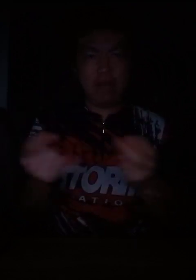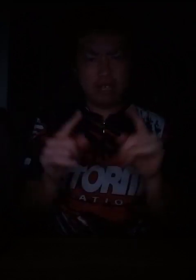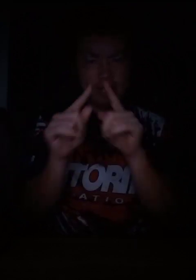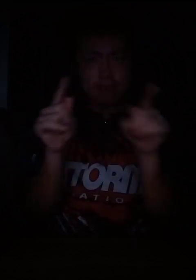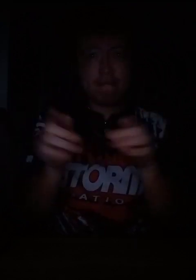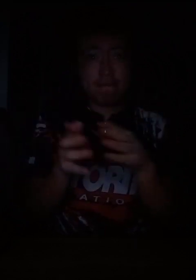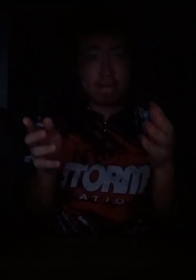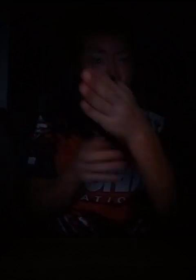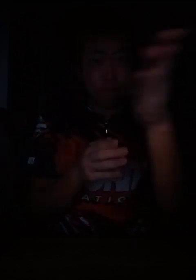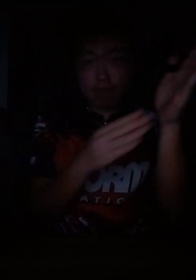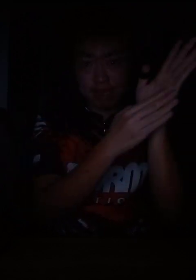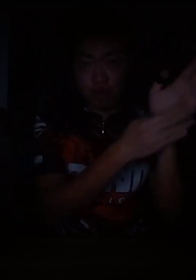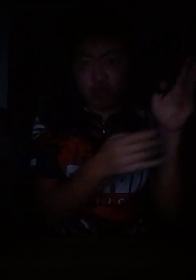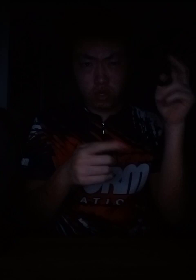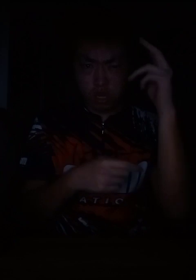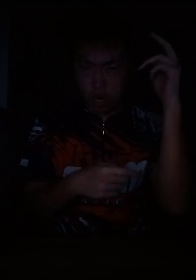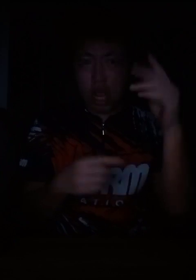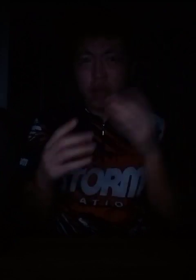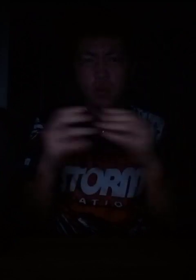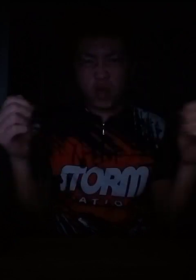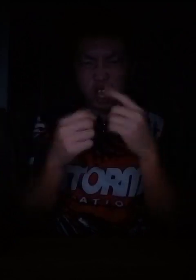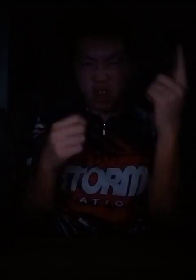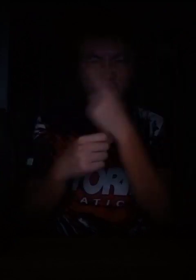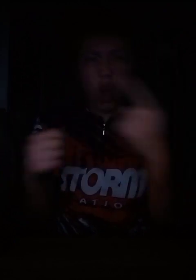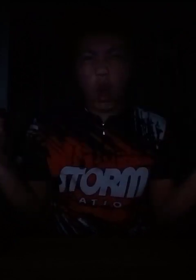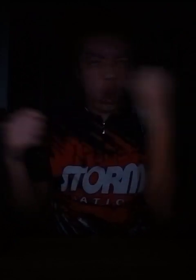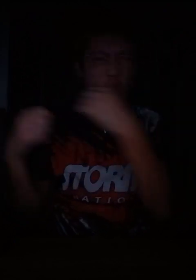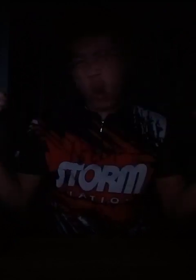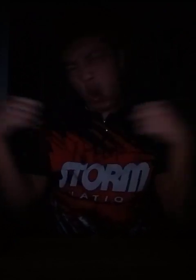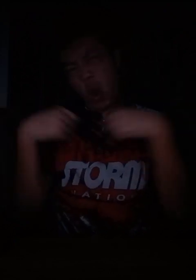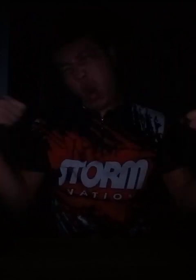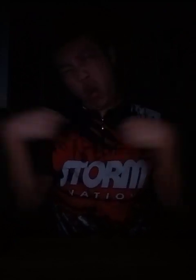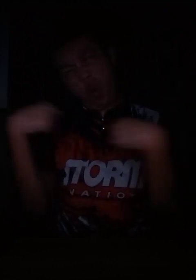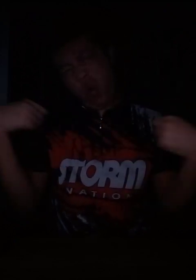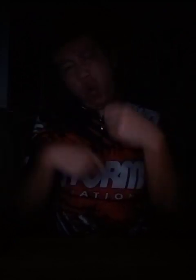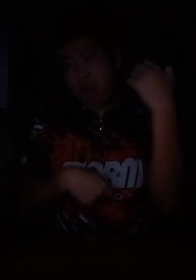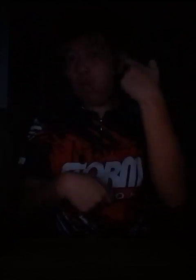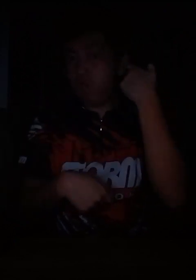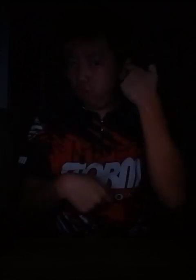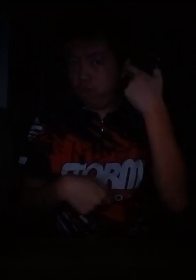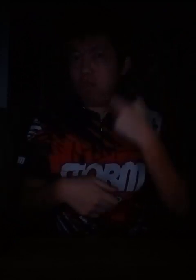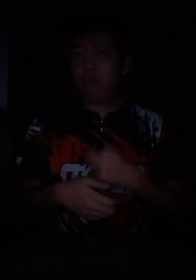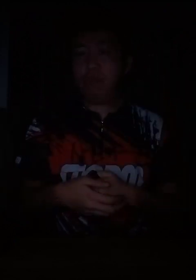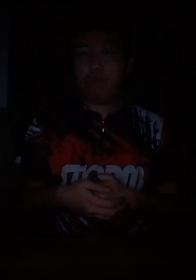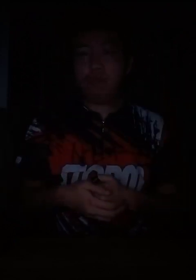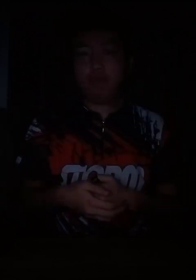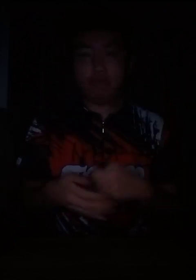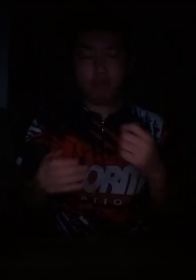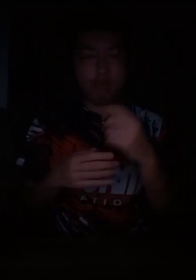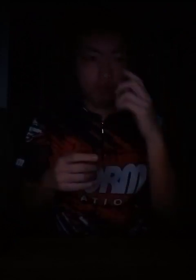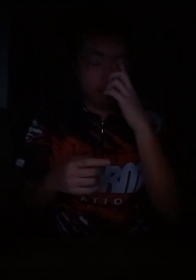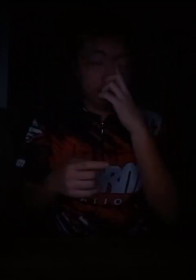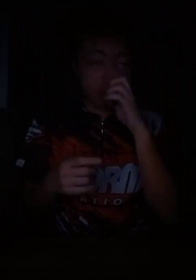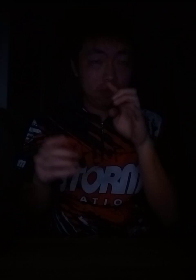있던 상암 파출소로 들어가 손 사장으로부터 폭행을 당했다고 신고했습니다. 제가 방금 한